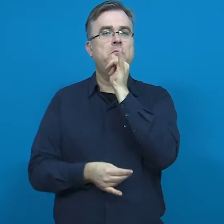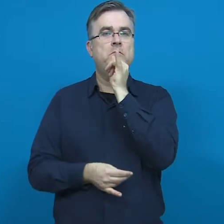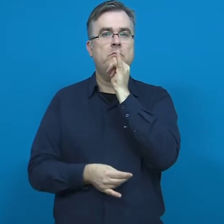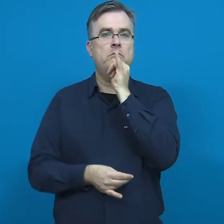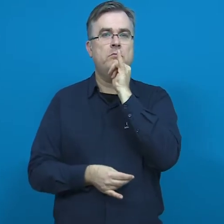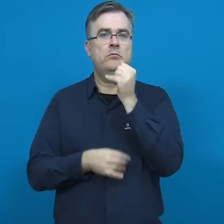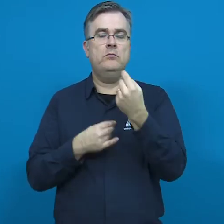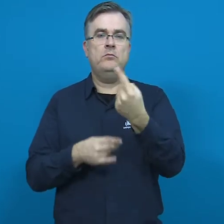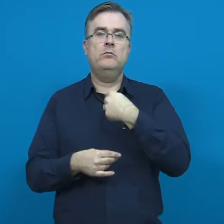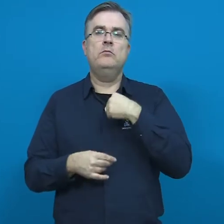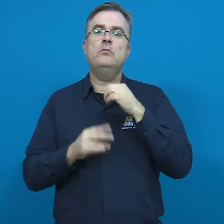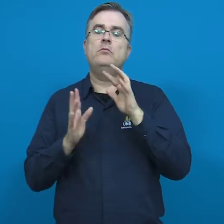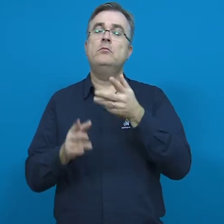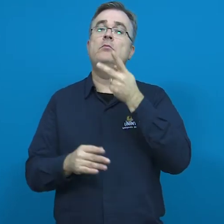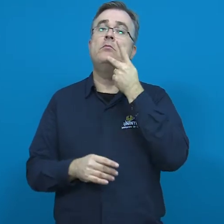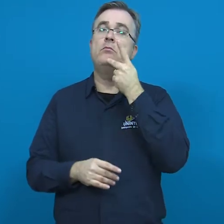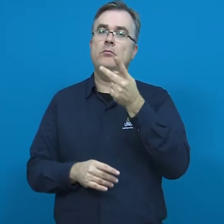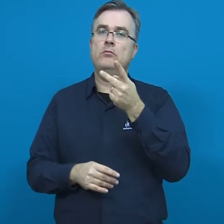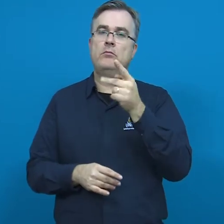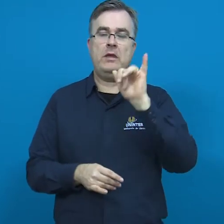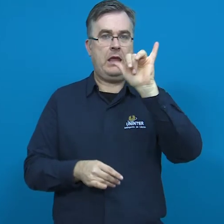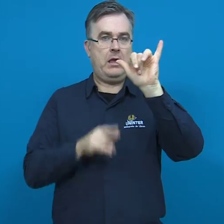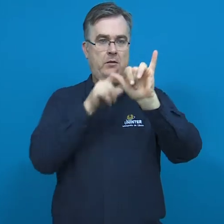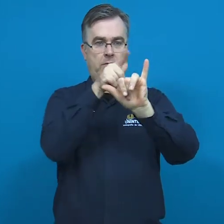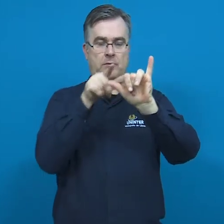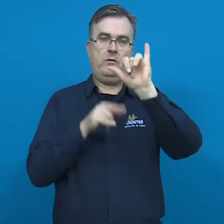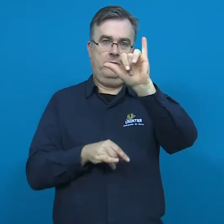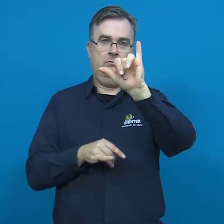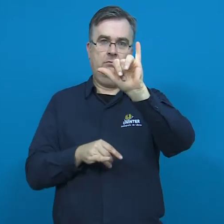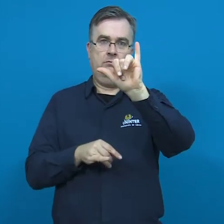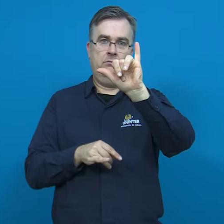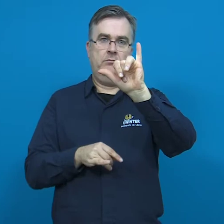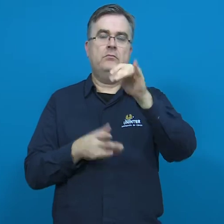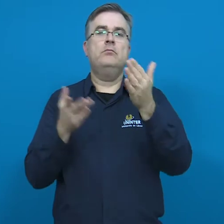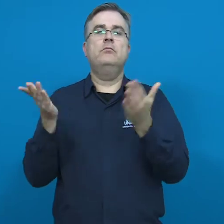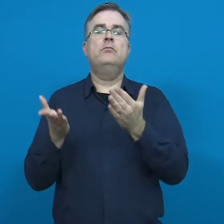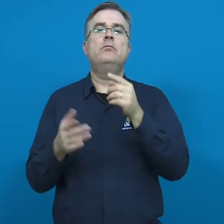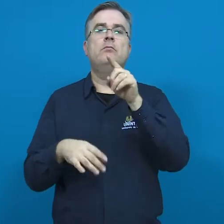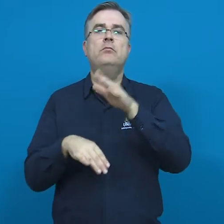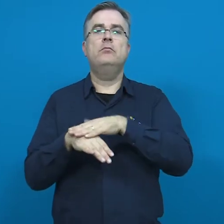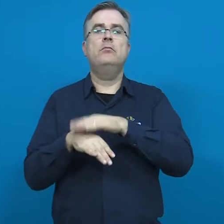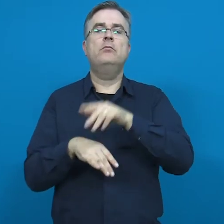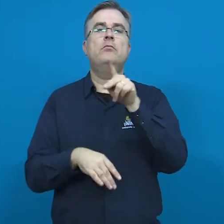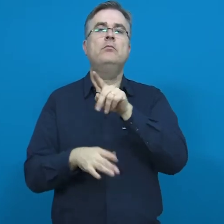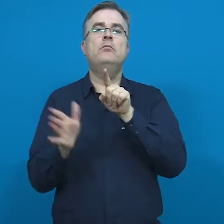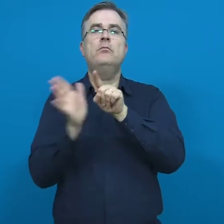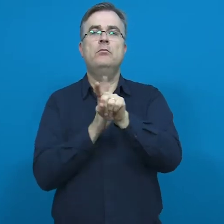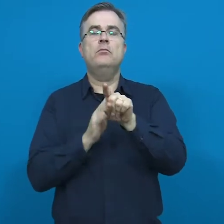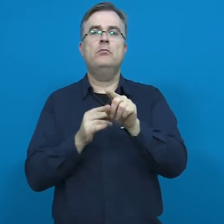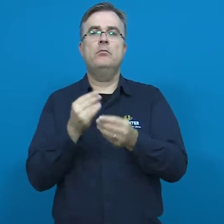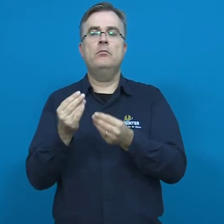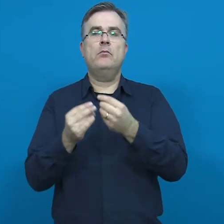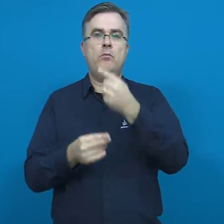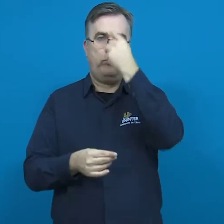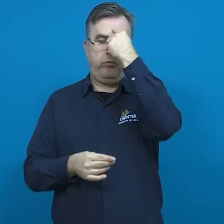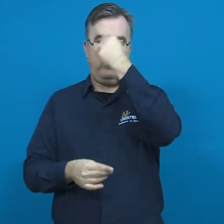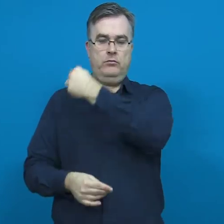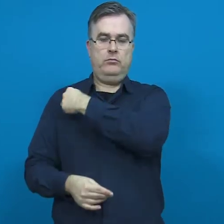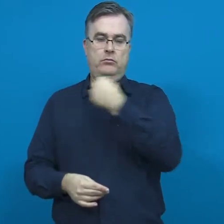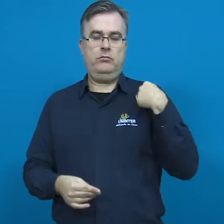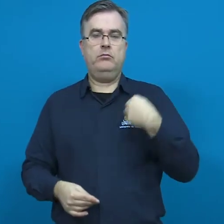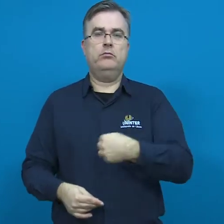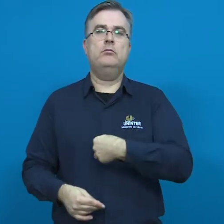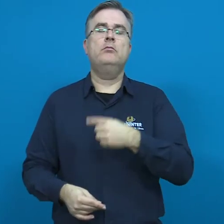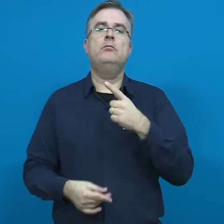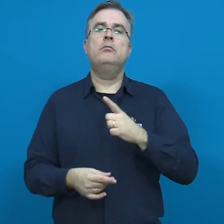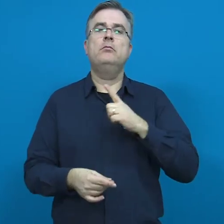dar. Então, por exemplo, como nós estamos falando, o hang loose, né? Agora que o professor perguntou sobre o ponto de